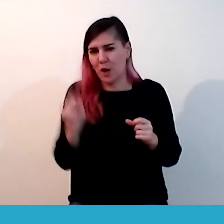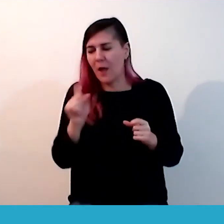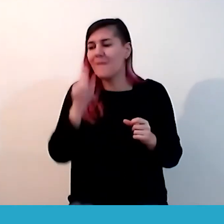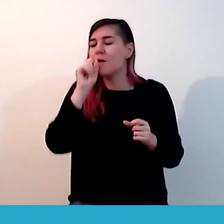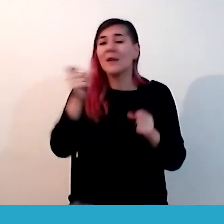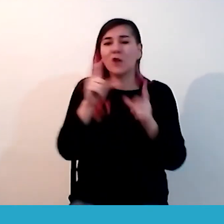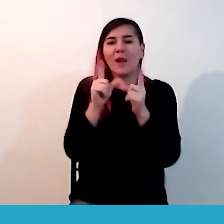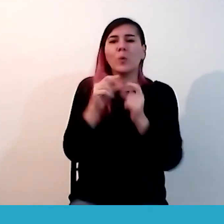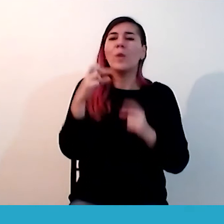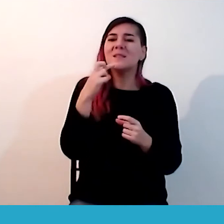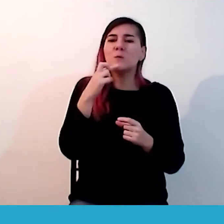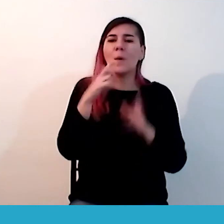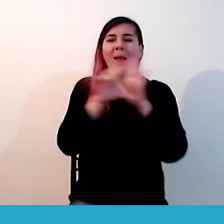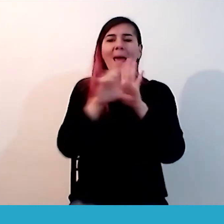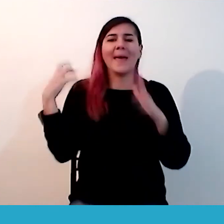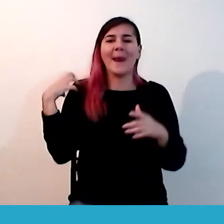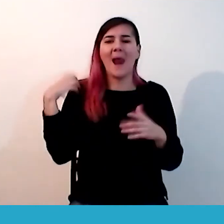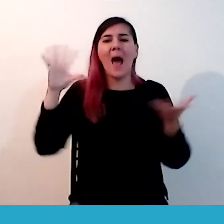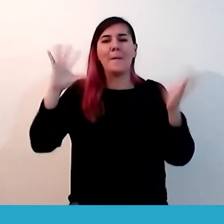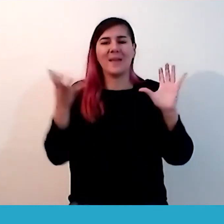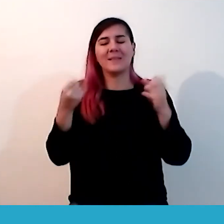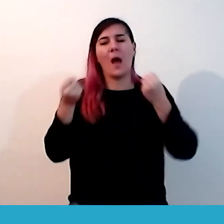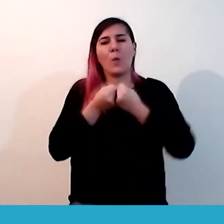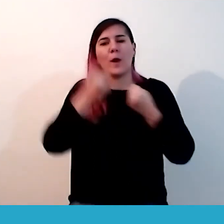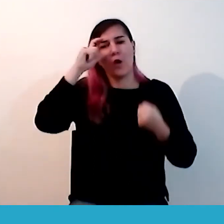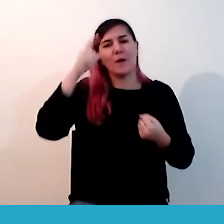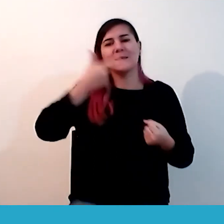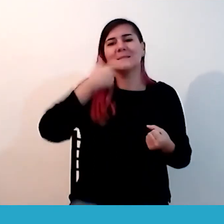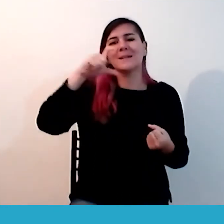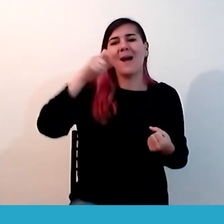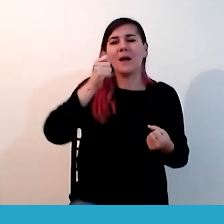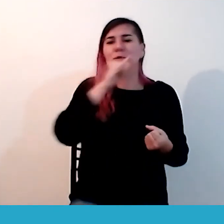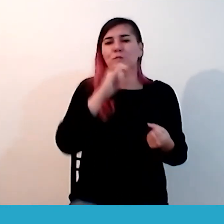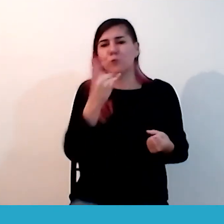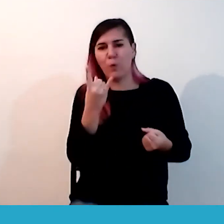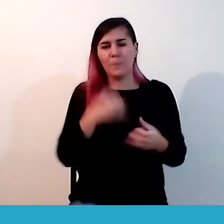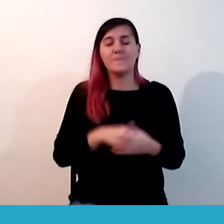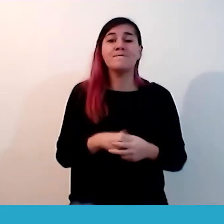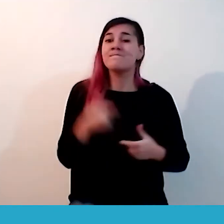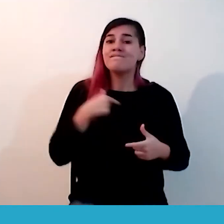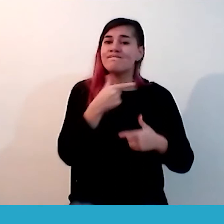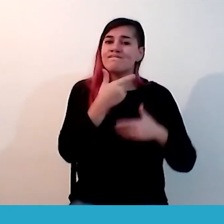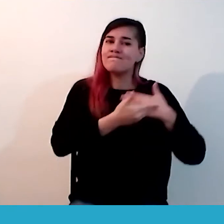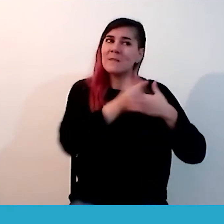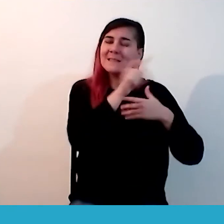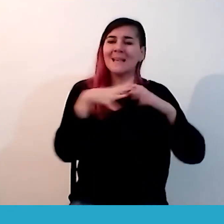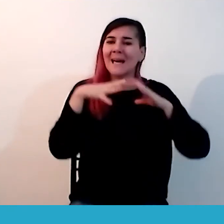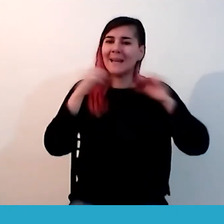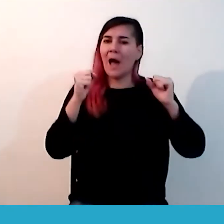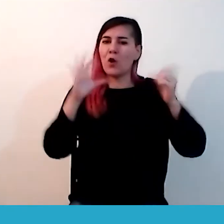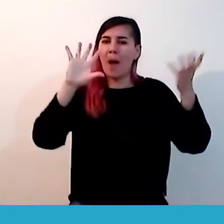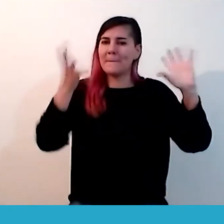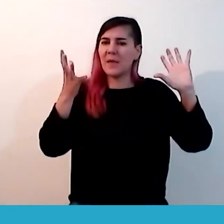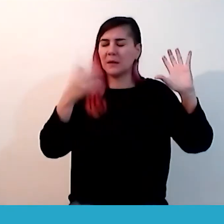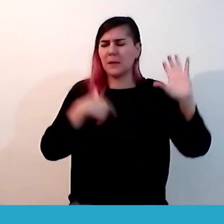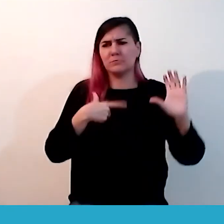artículo 19 de la Ley General del Ambiente y el Acuerdo de Escazú. Solicita asimismo al secretario de Ambiente proceda a rechazar el estudio de impacto ambiental de conformidad